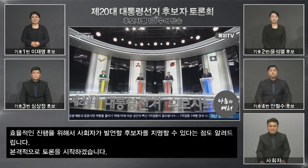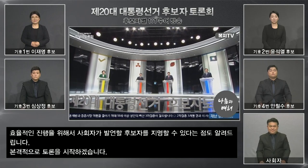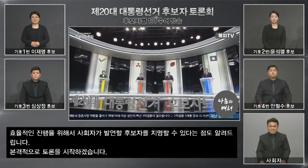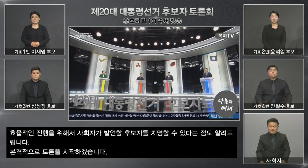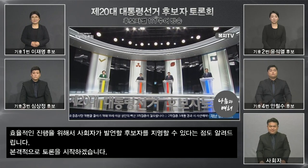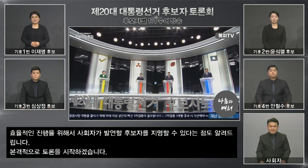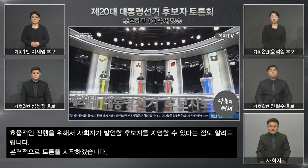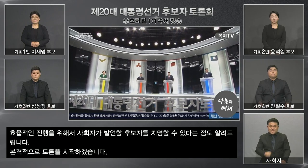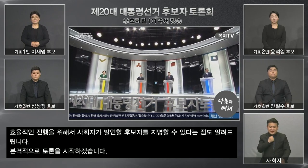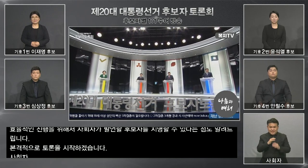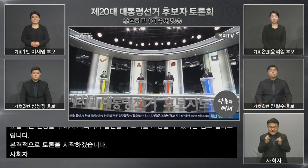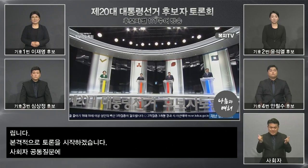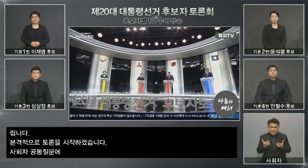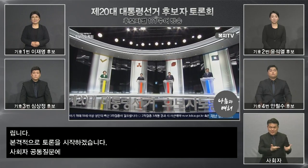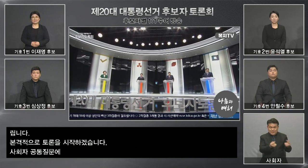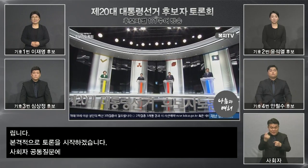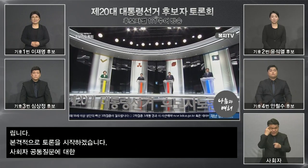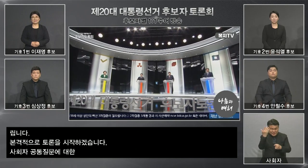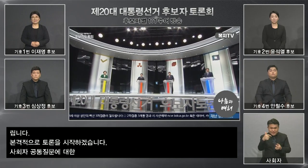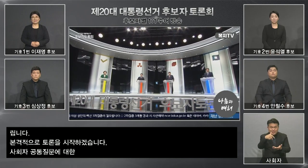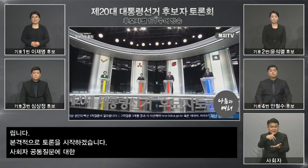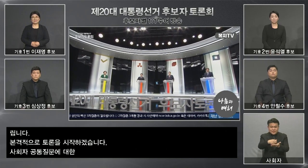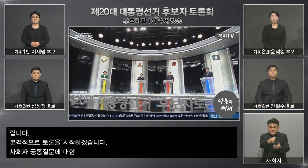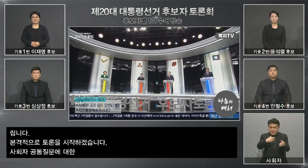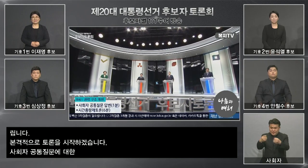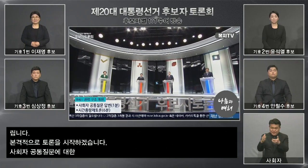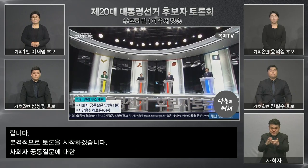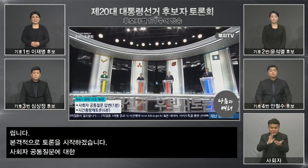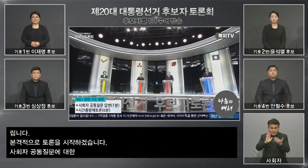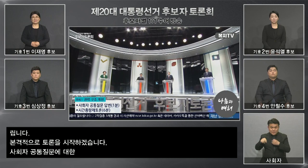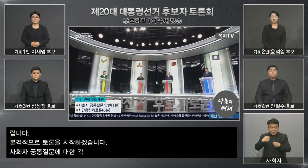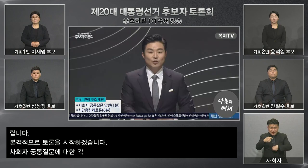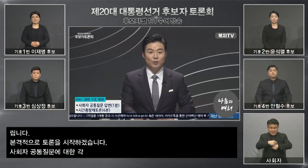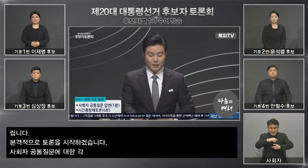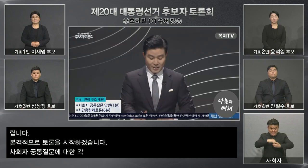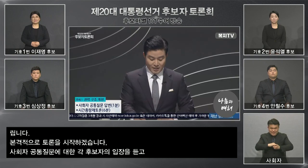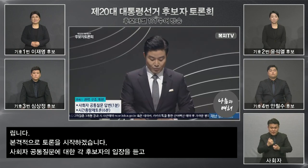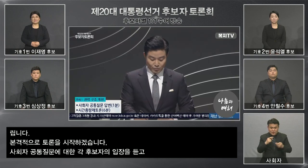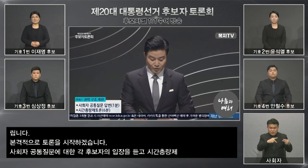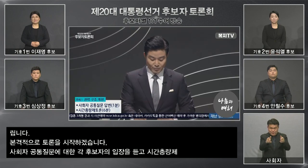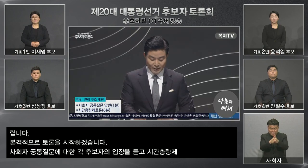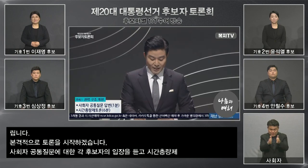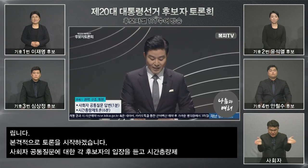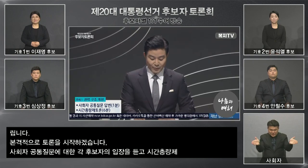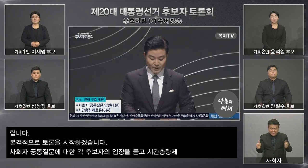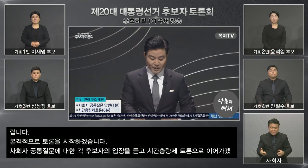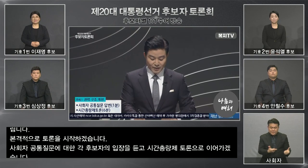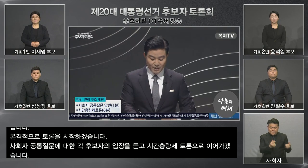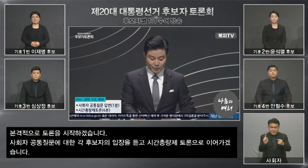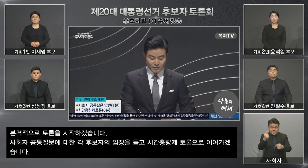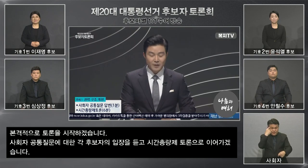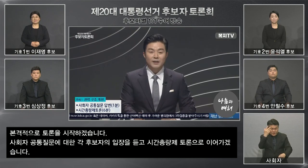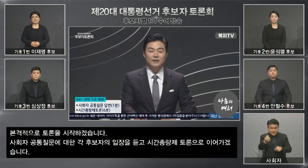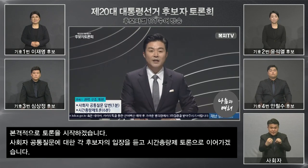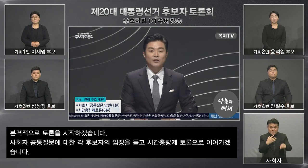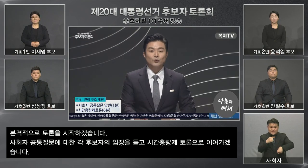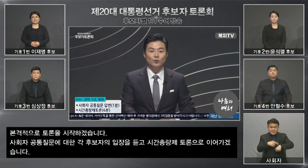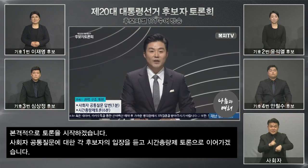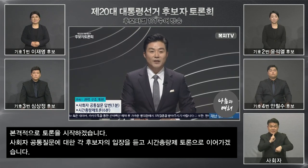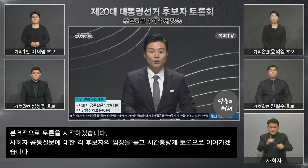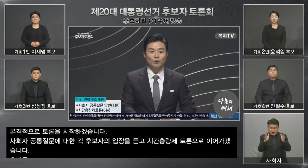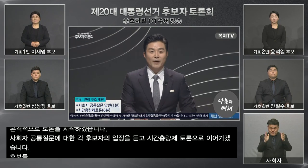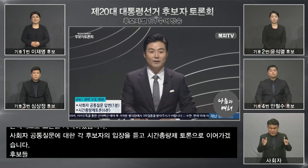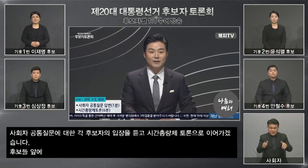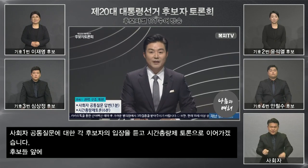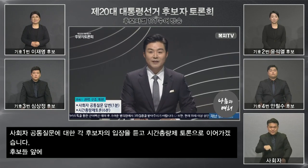공통질문에 대한 각 후보자의 입장을 듣고 시간 총량제 토론으로 이어가겠습니다. 후보들께 공통질문에 대한 답변 시간 1분, 시간